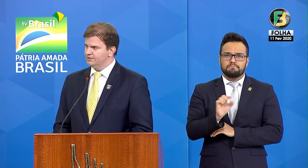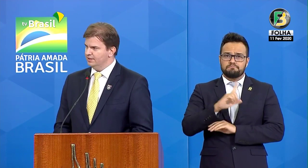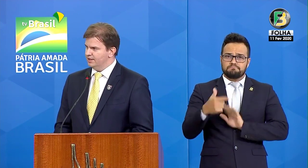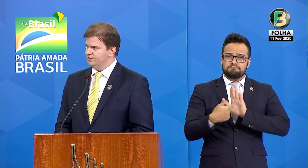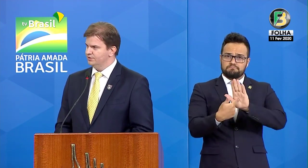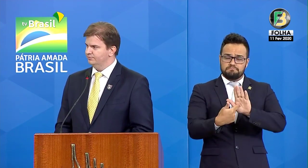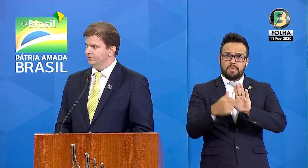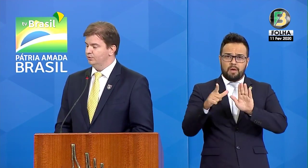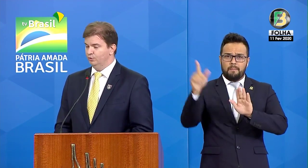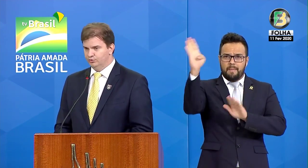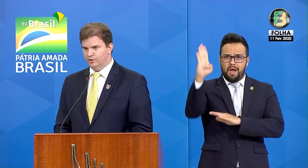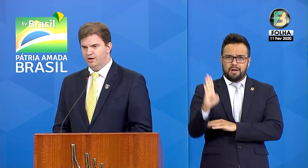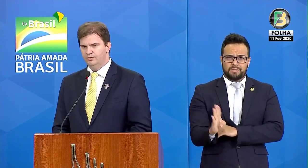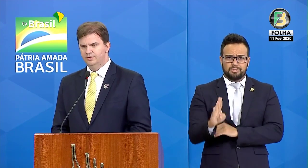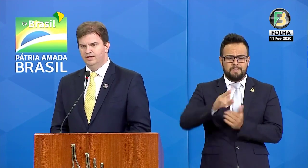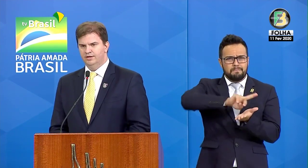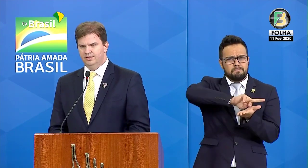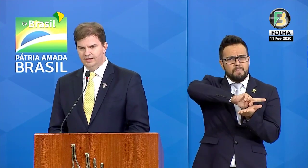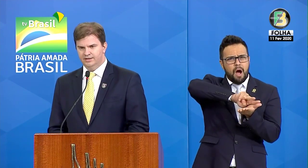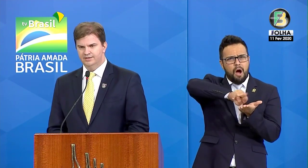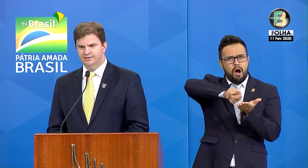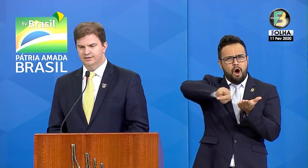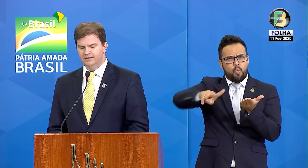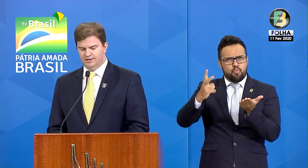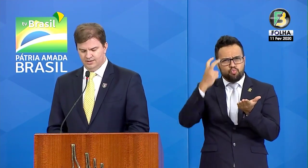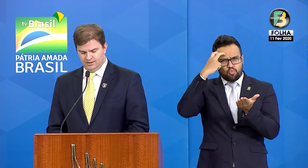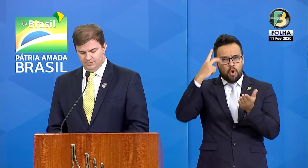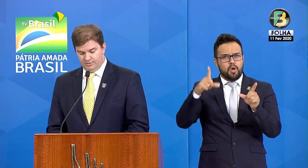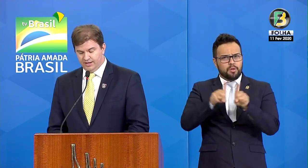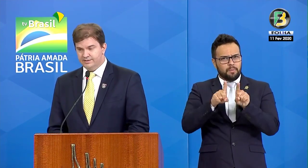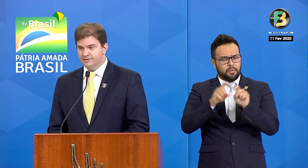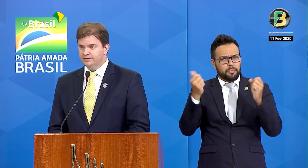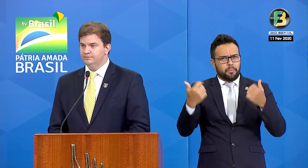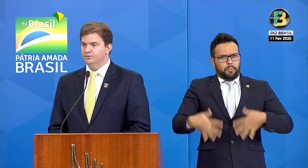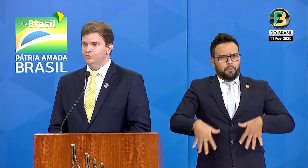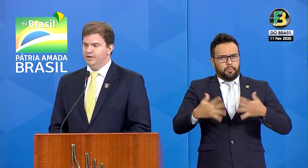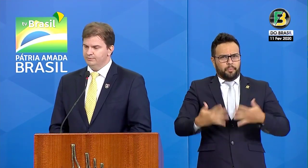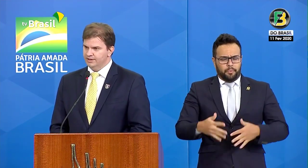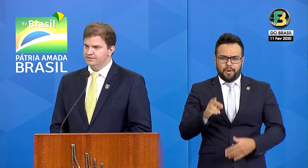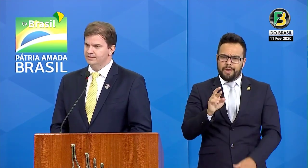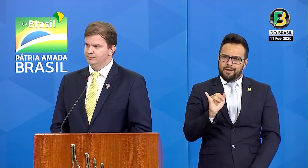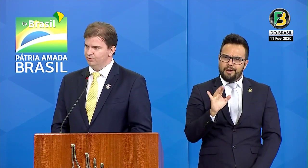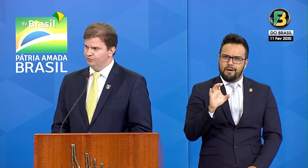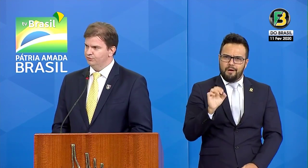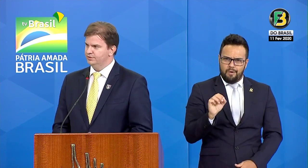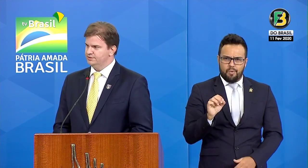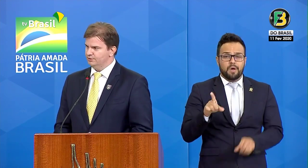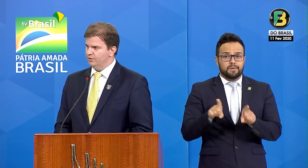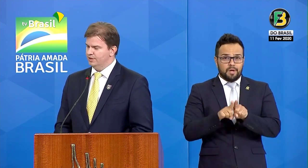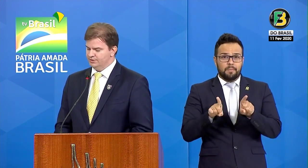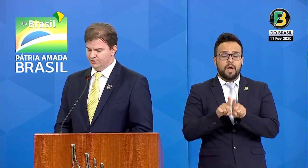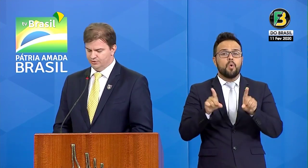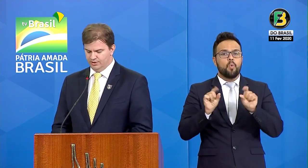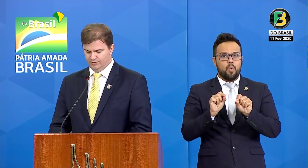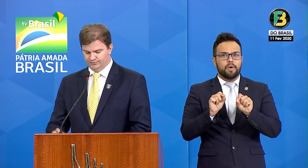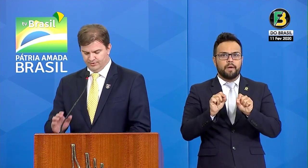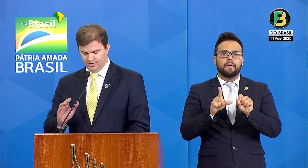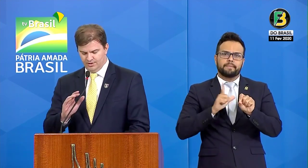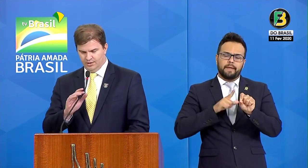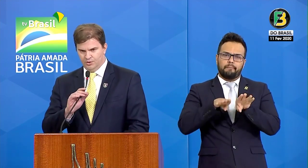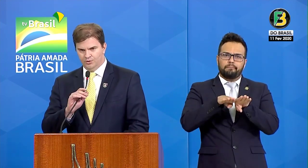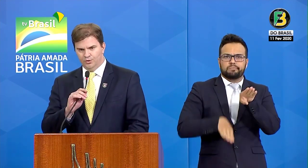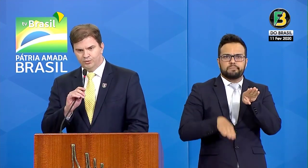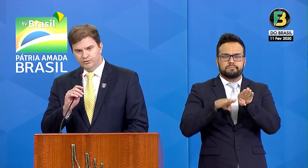tamanha diversidade cultural e riqueza, mas com uma imensa e profunda desigualdade